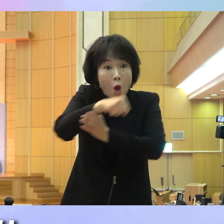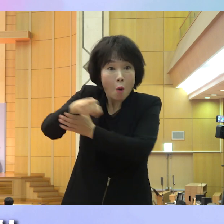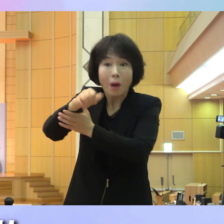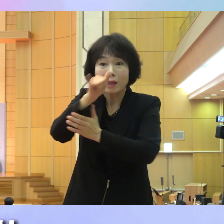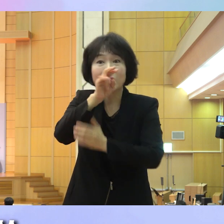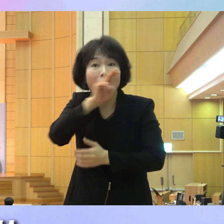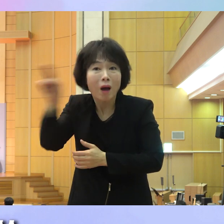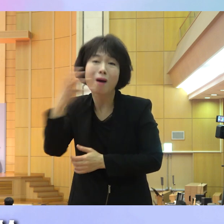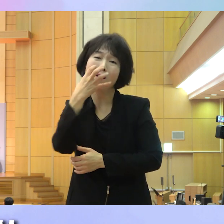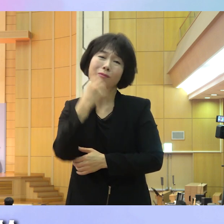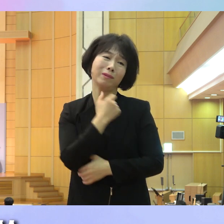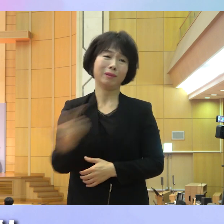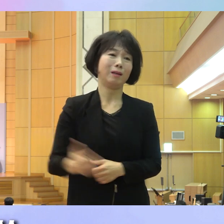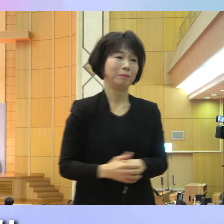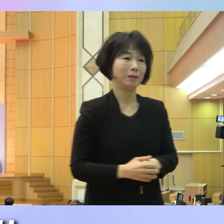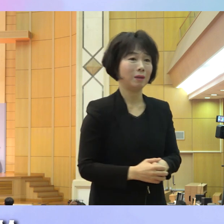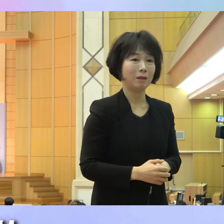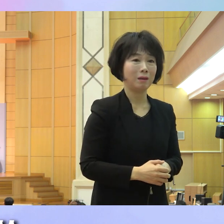무슨 의미가 있습니까?